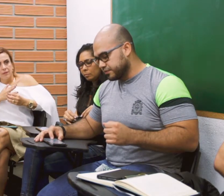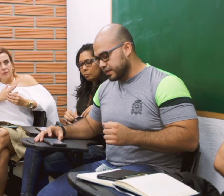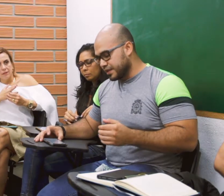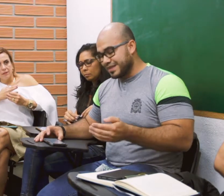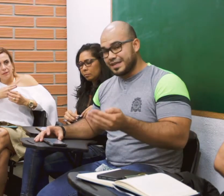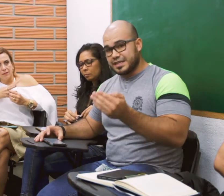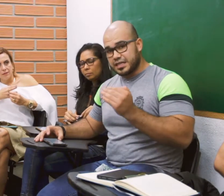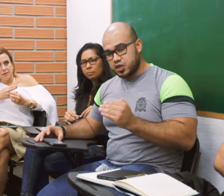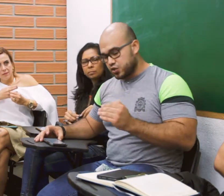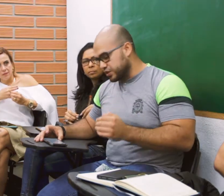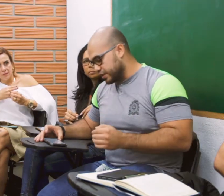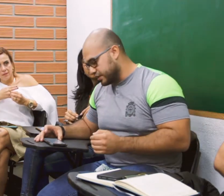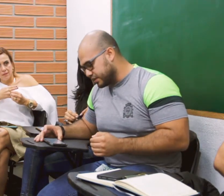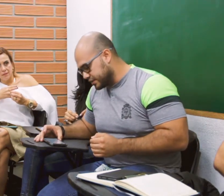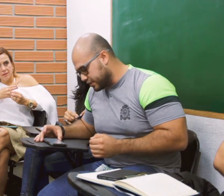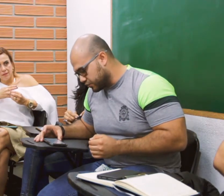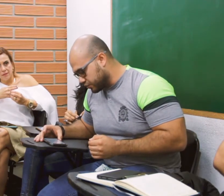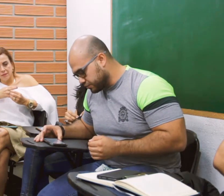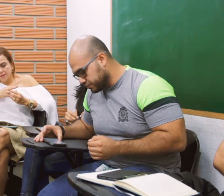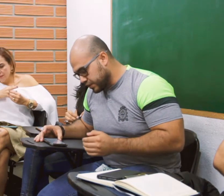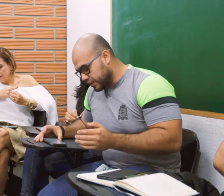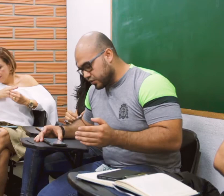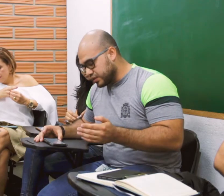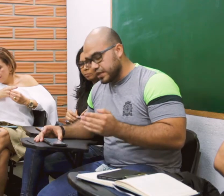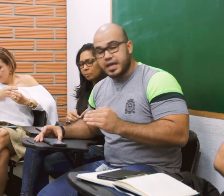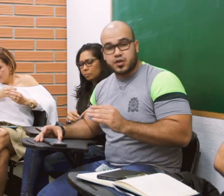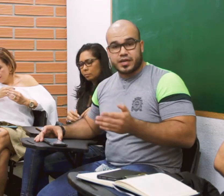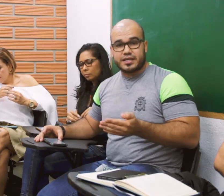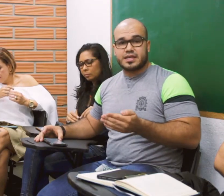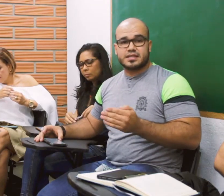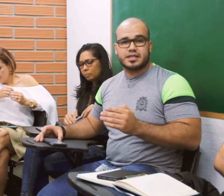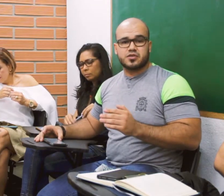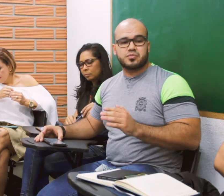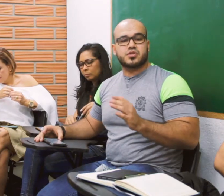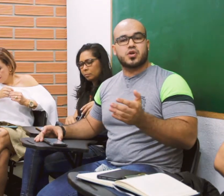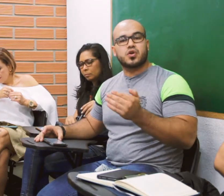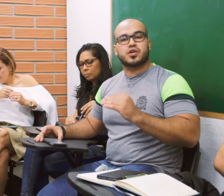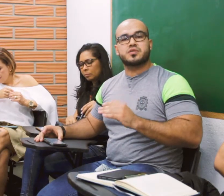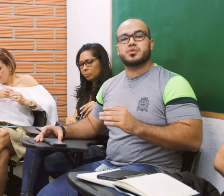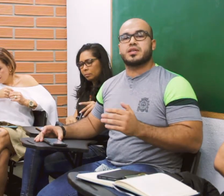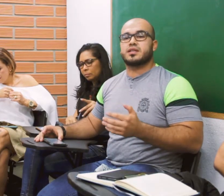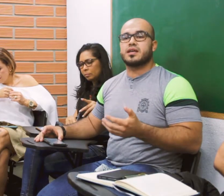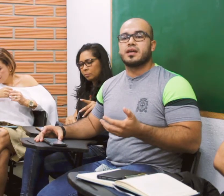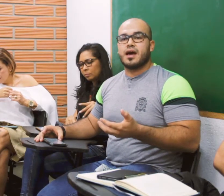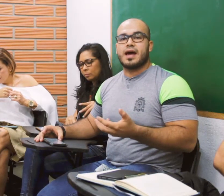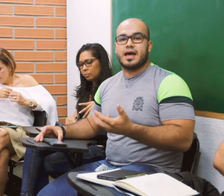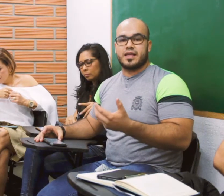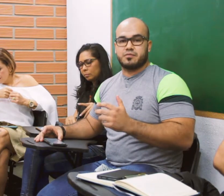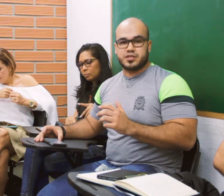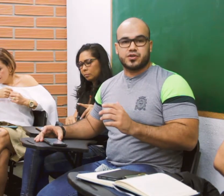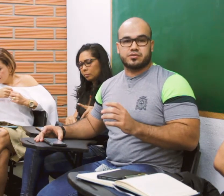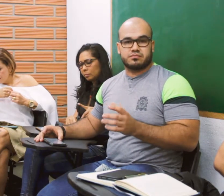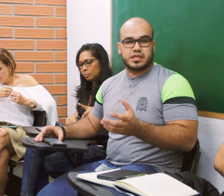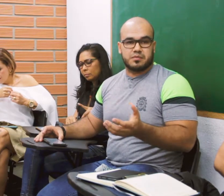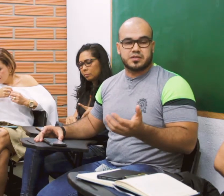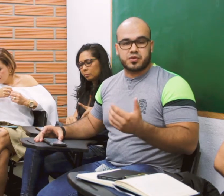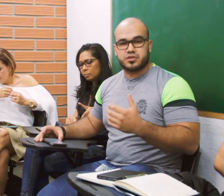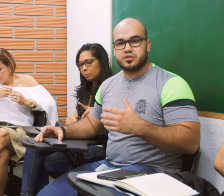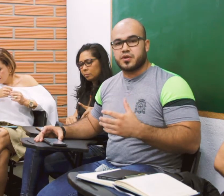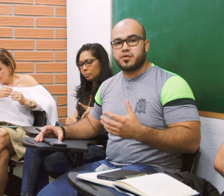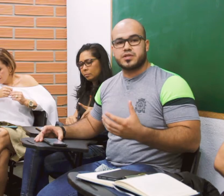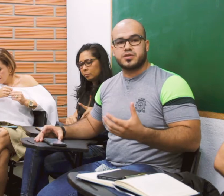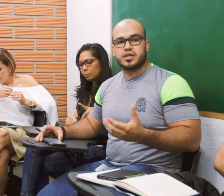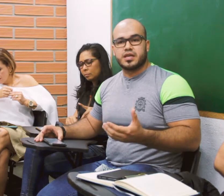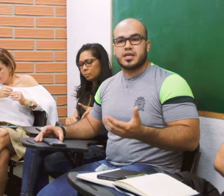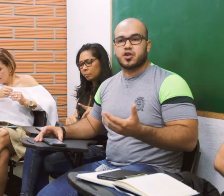permite tener los siguientes datos. Entonces, en lo que es acceso, pues todo lo correspondiente a la admisión, tal vez